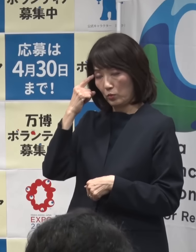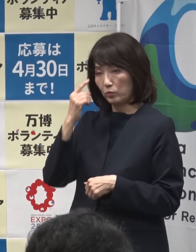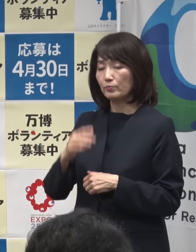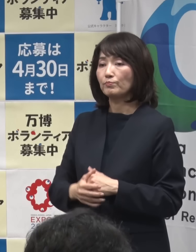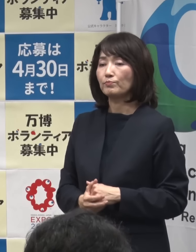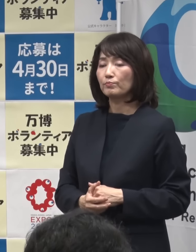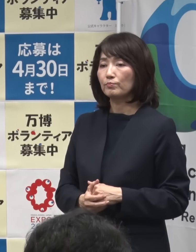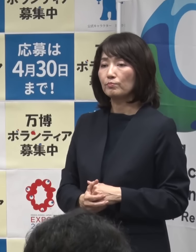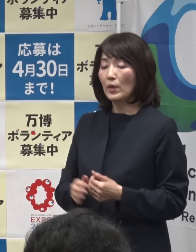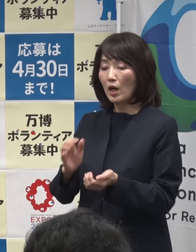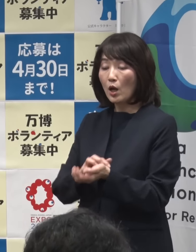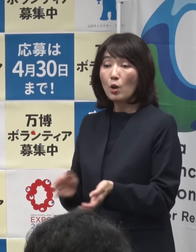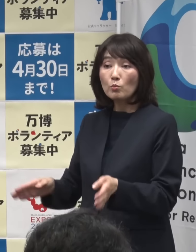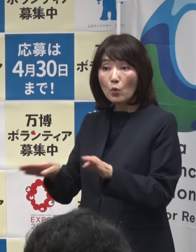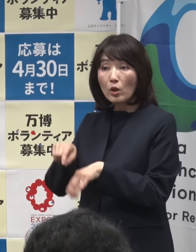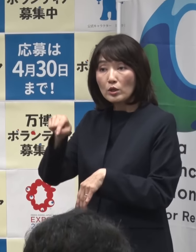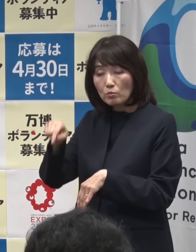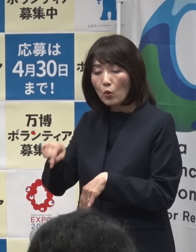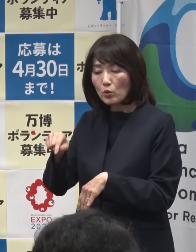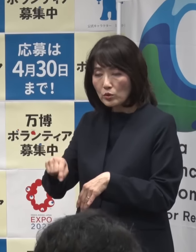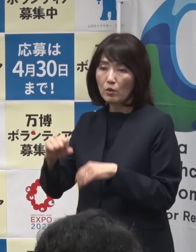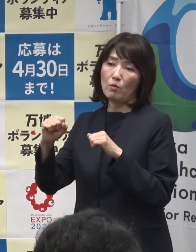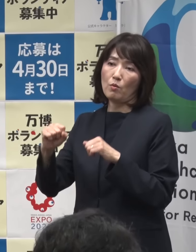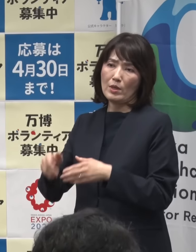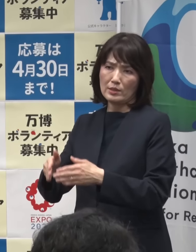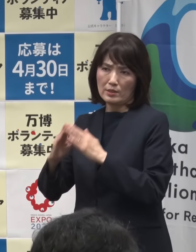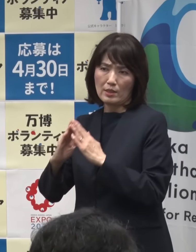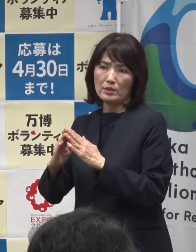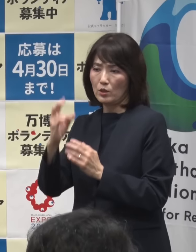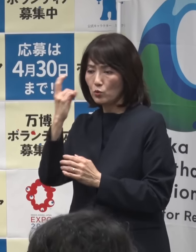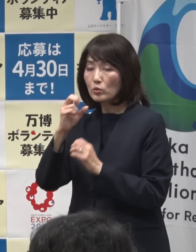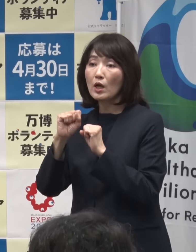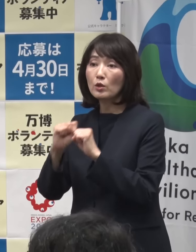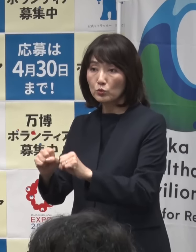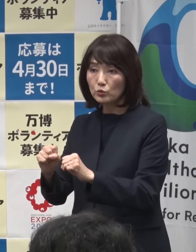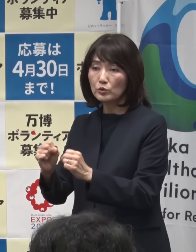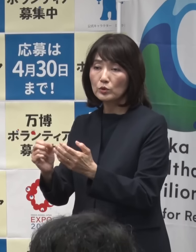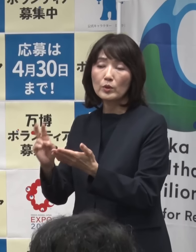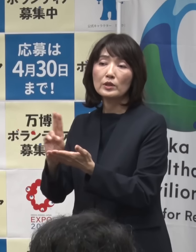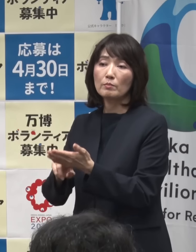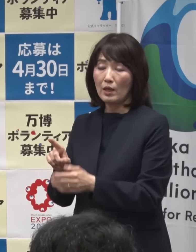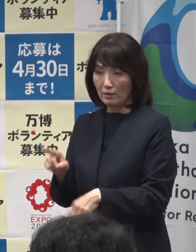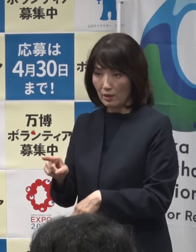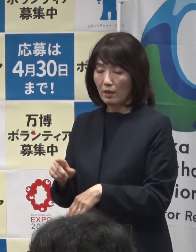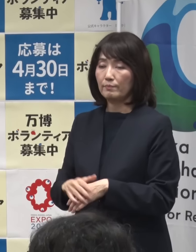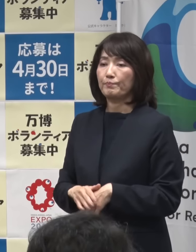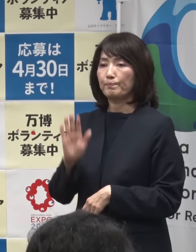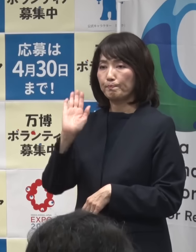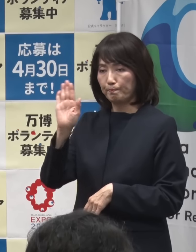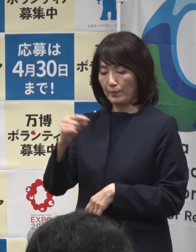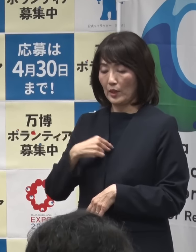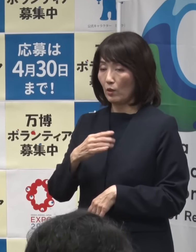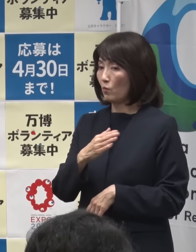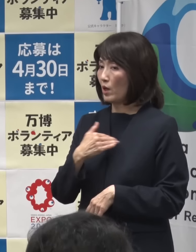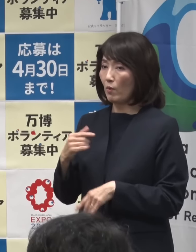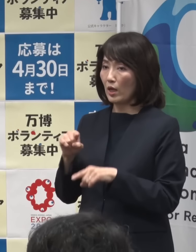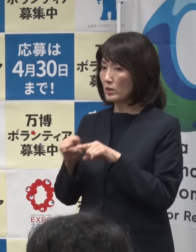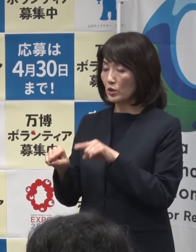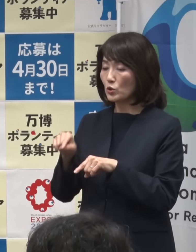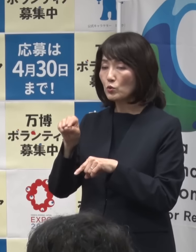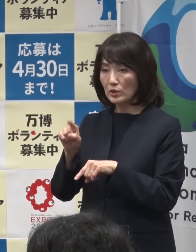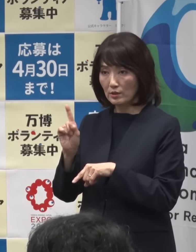際に病院機構もそれを設置をして調査をするという判断をされましたので、以後はですね、我々から指示をしているのはや